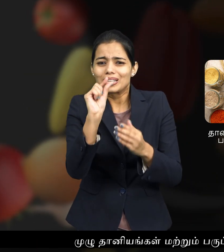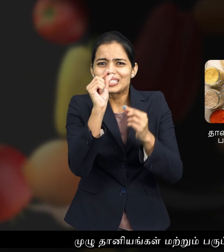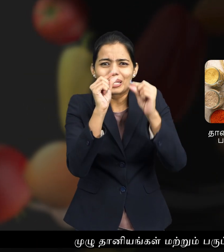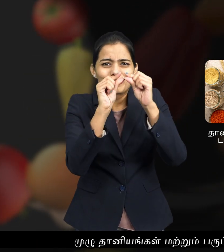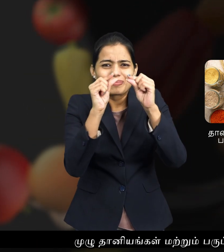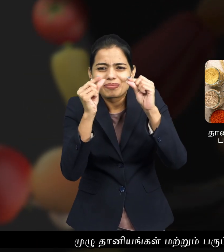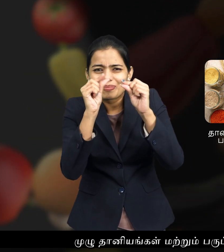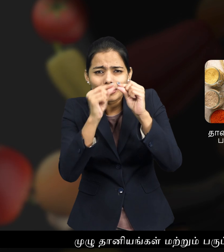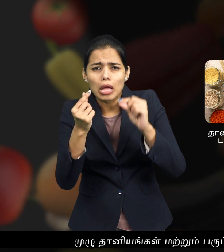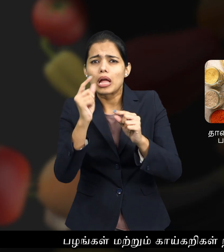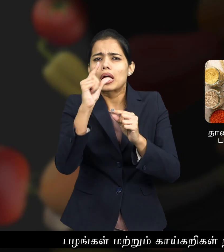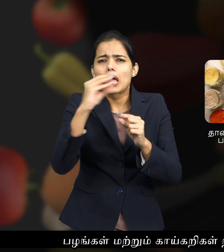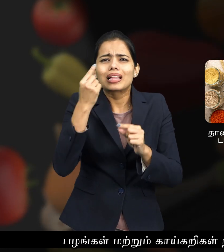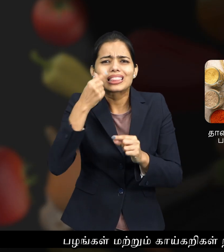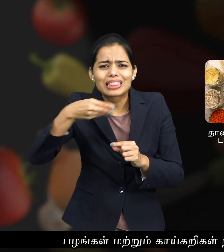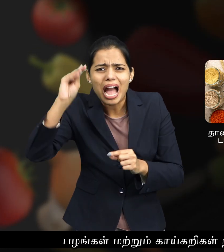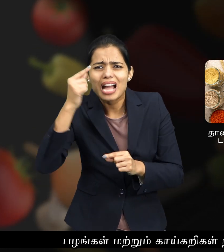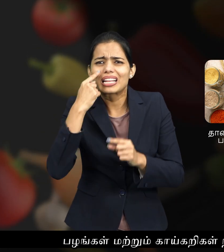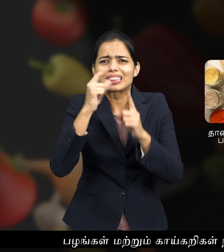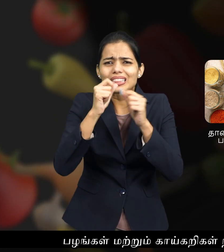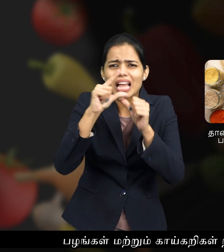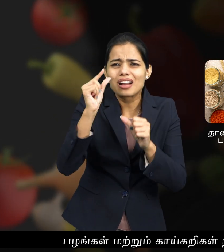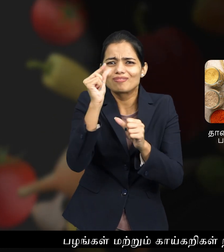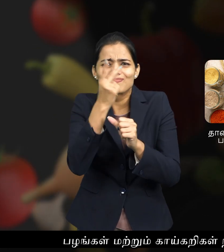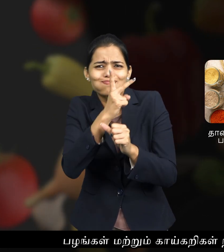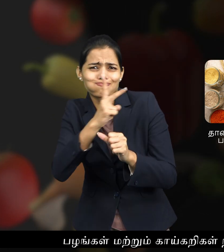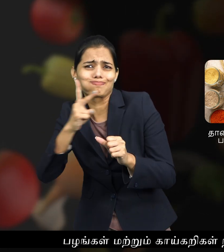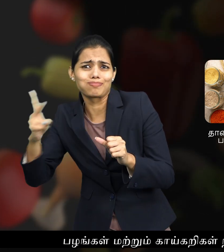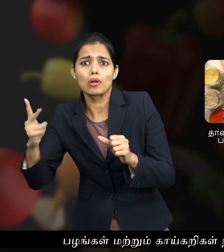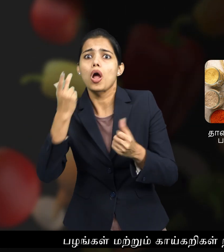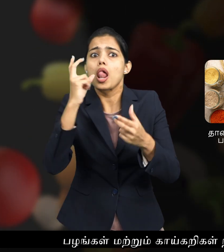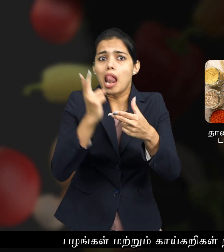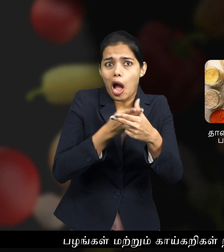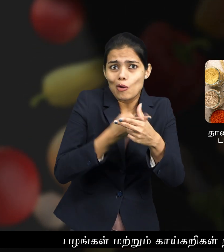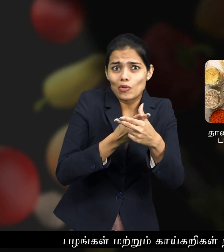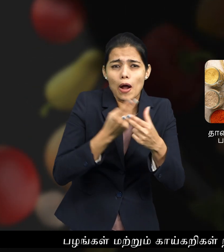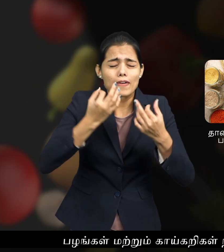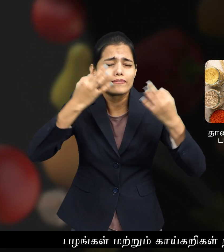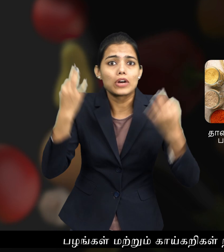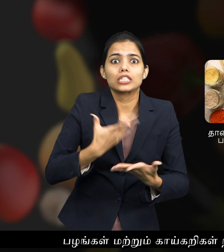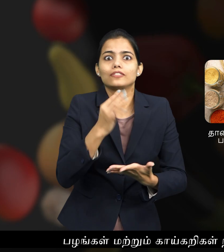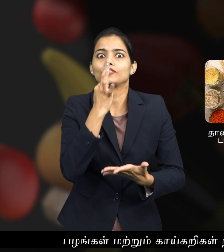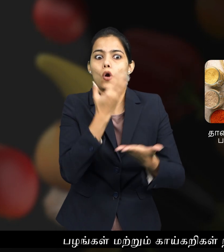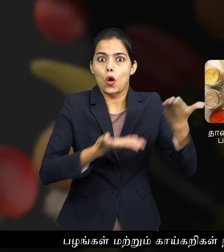வகைகள், உருளைக்கிழங்கு, புதிய பழங்கள் மற்றும் காய்கறிகள் நார்ப்பொருளின் முக்கிய உணவுகள்.